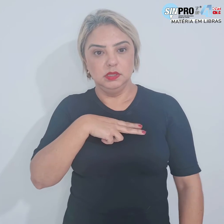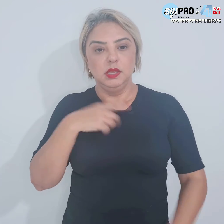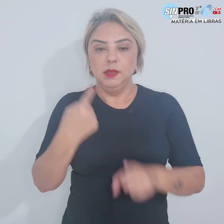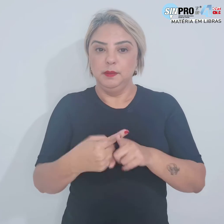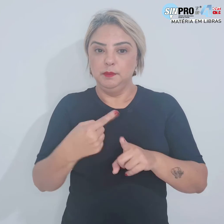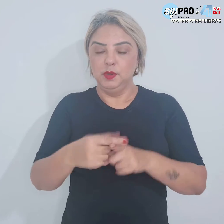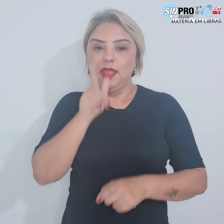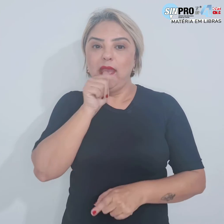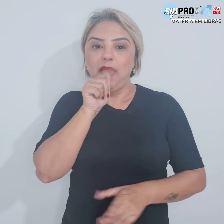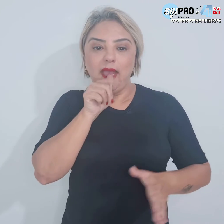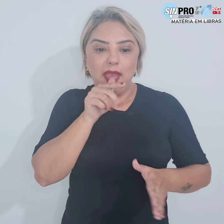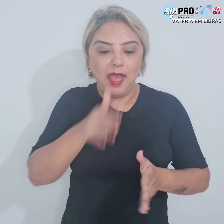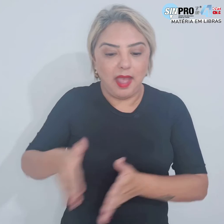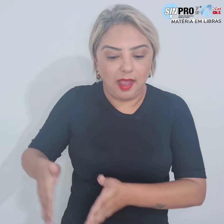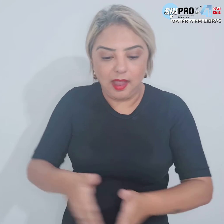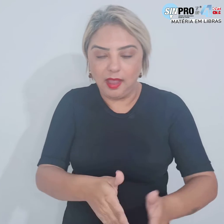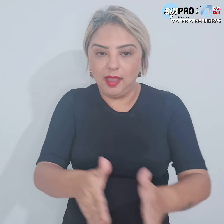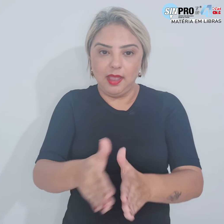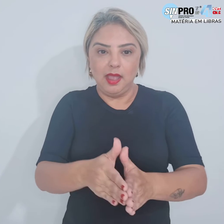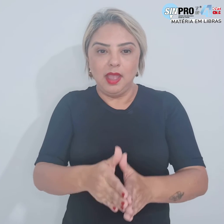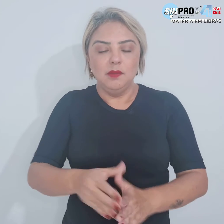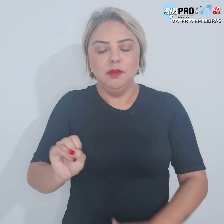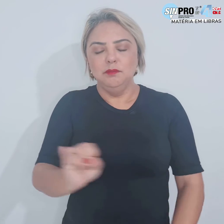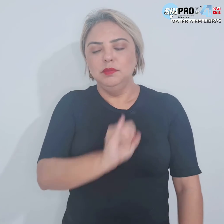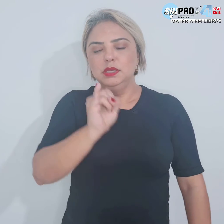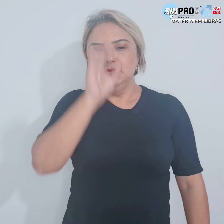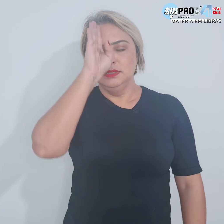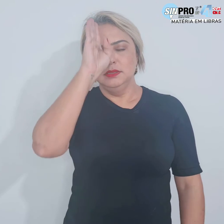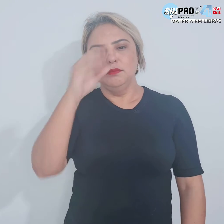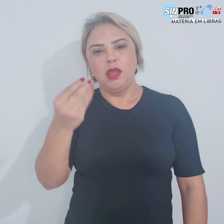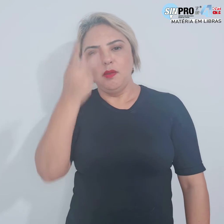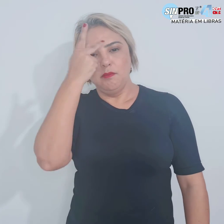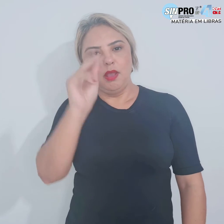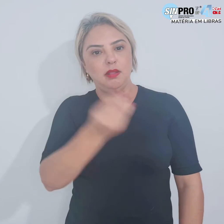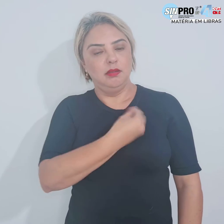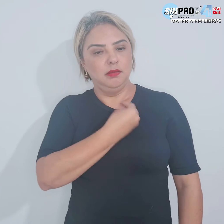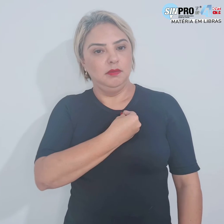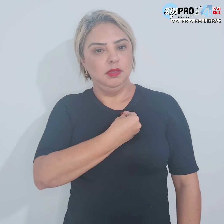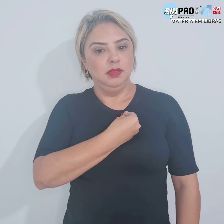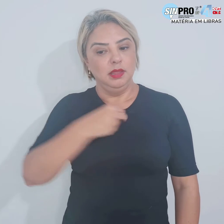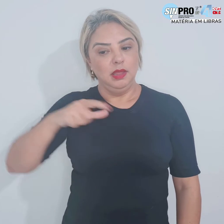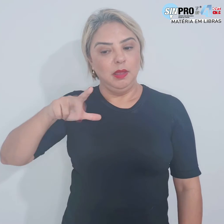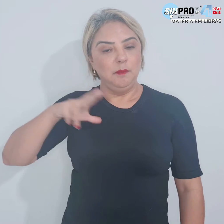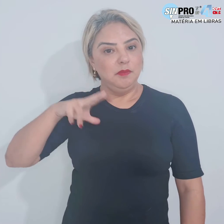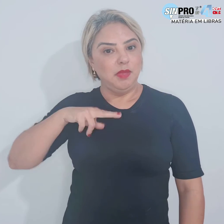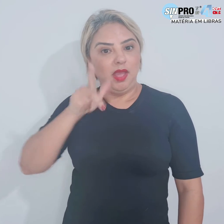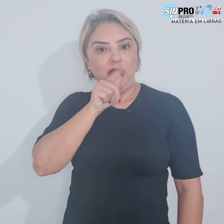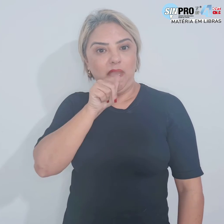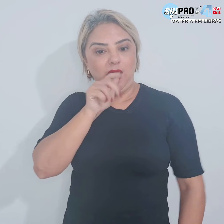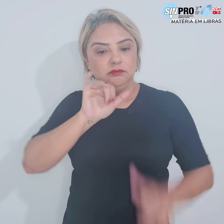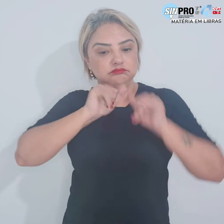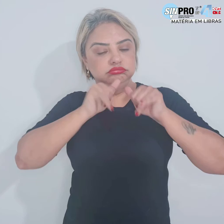a água é um bem essencial à vida. Privatizar a água e energia é uma